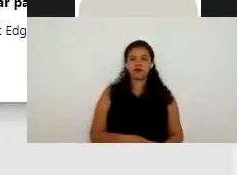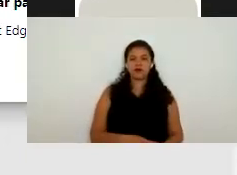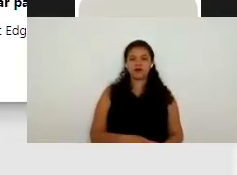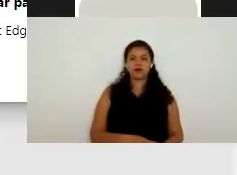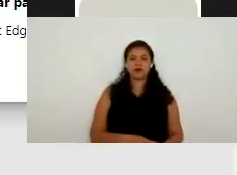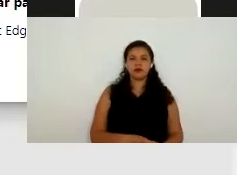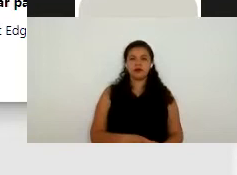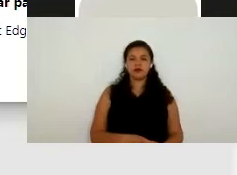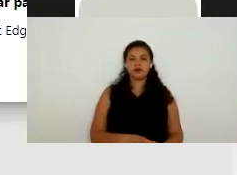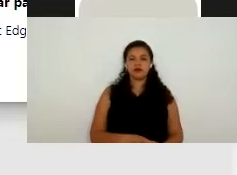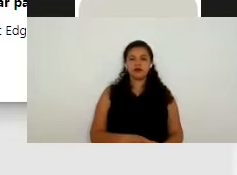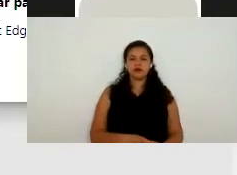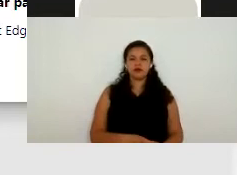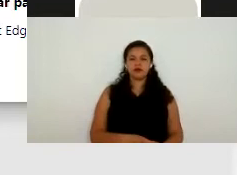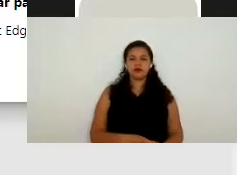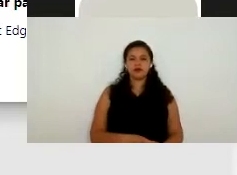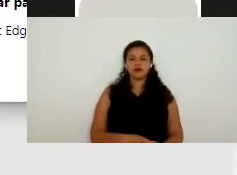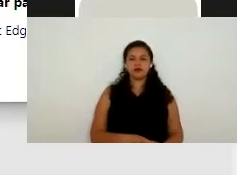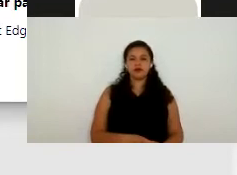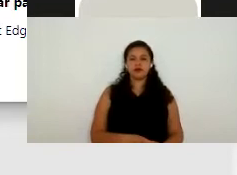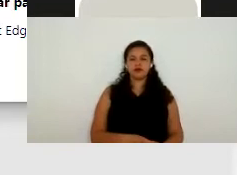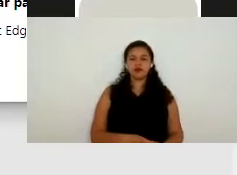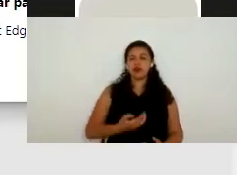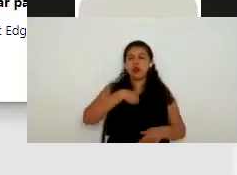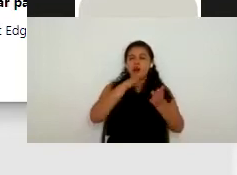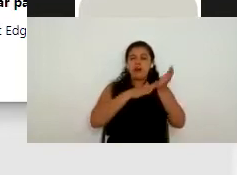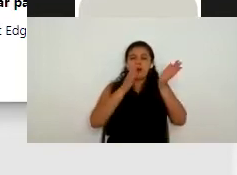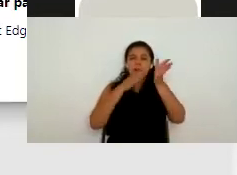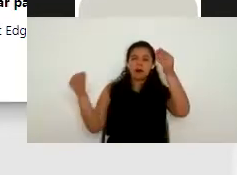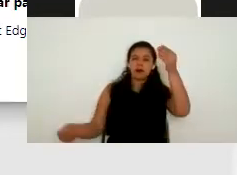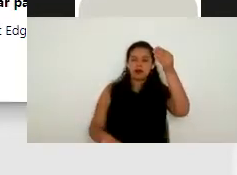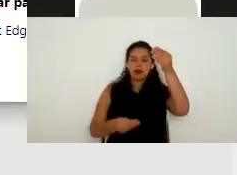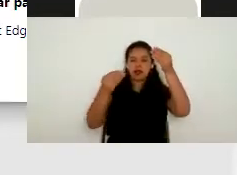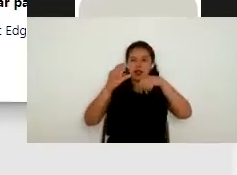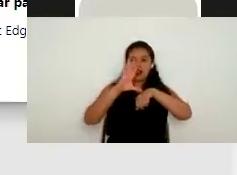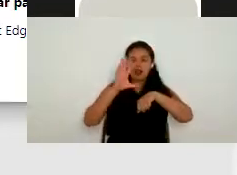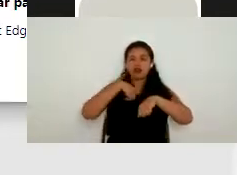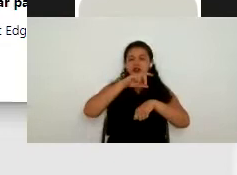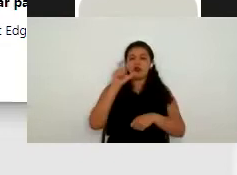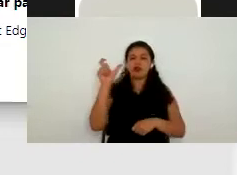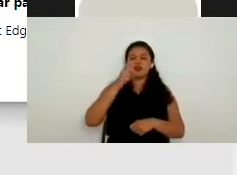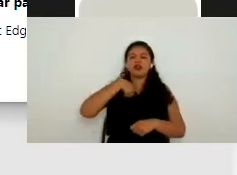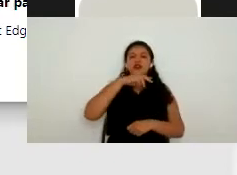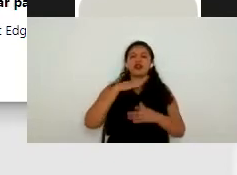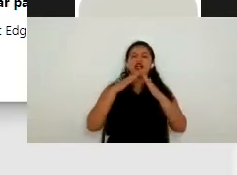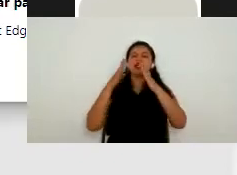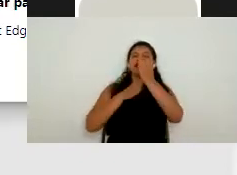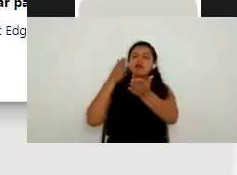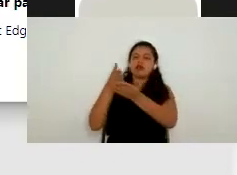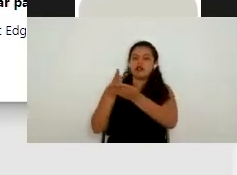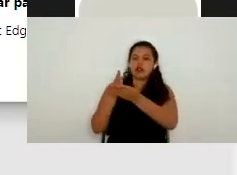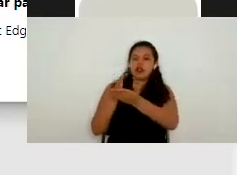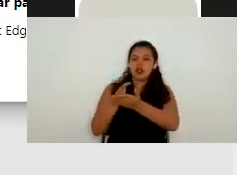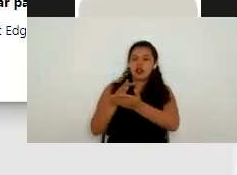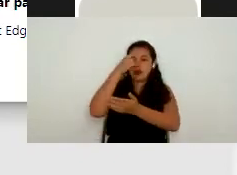y agregamos una hoja complementaria cuando hicimos el estudio en el domicilio también para